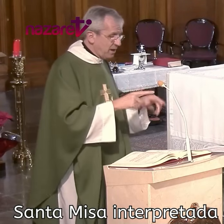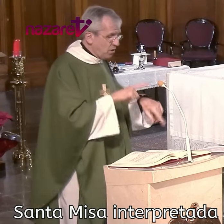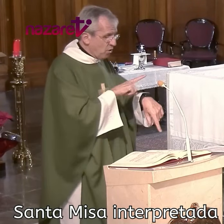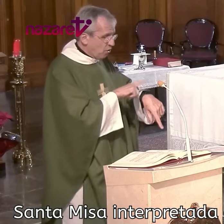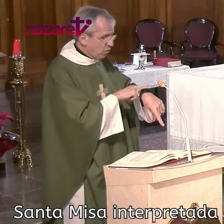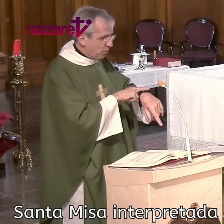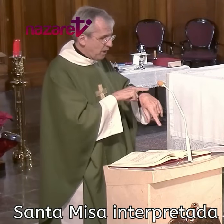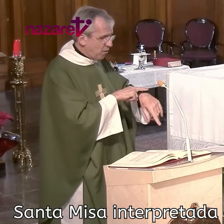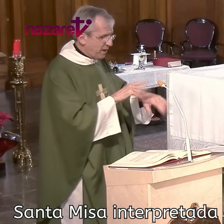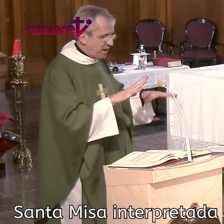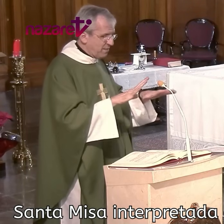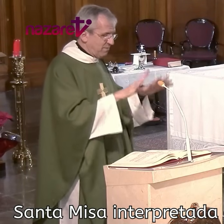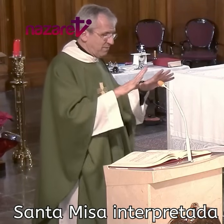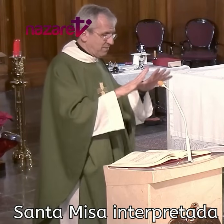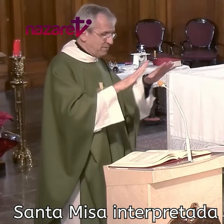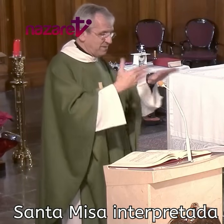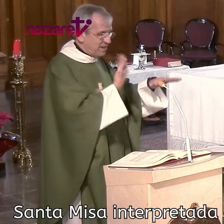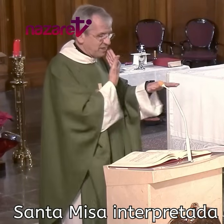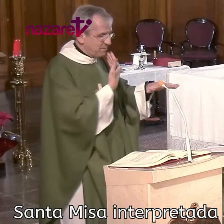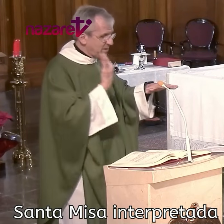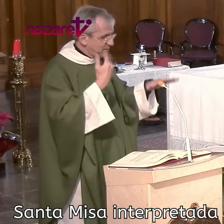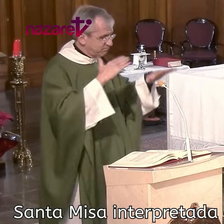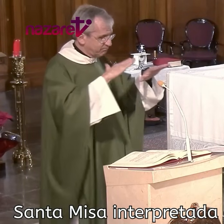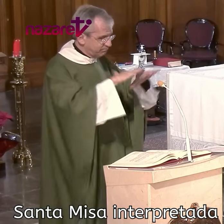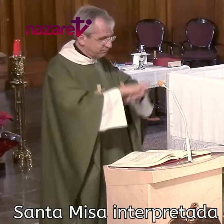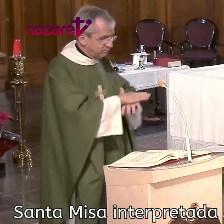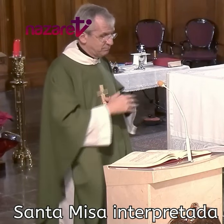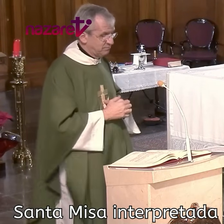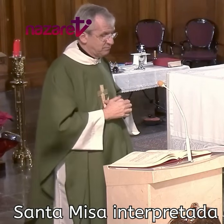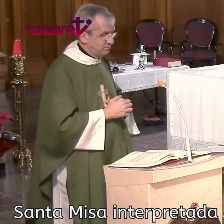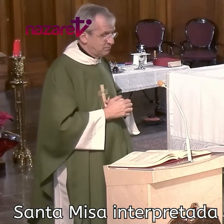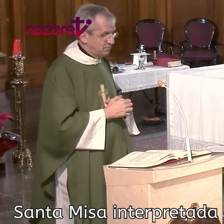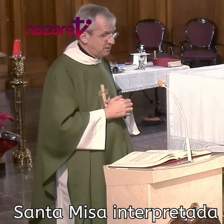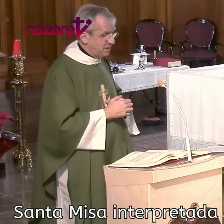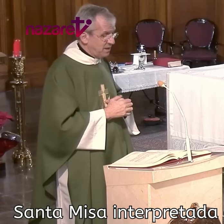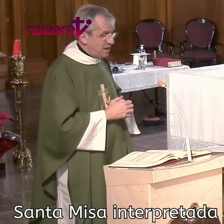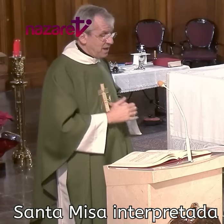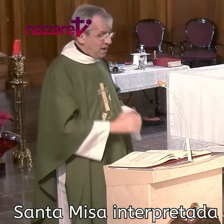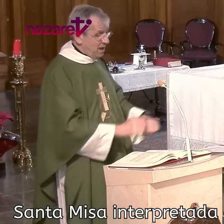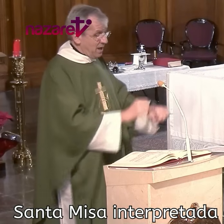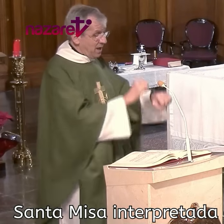Era como la hora décima.